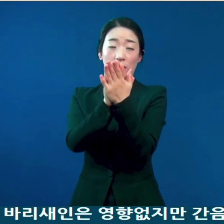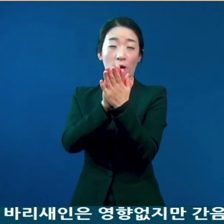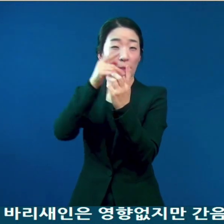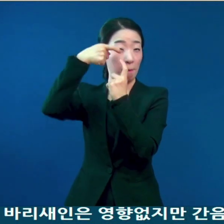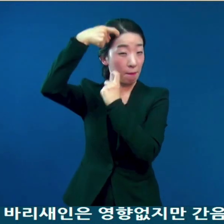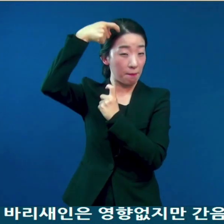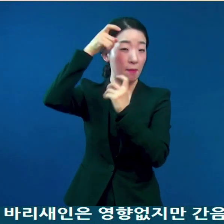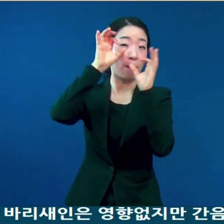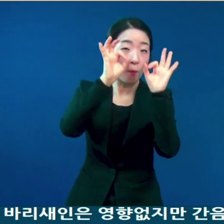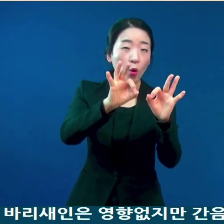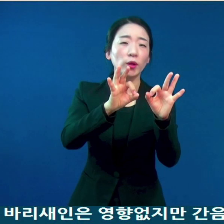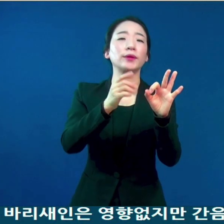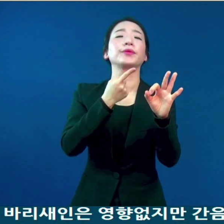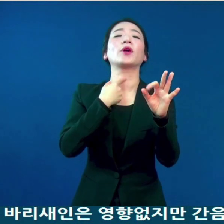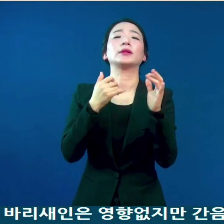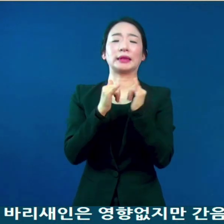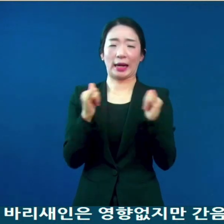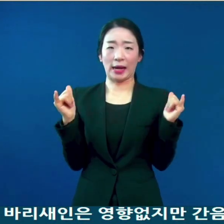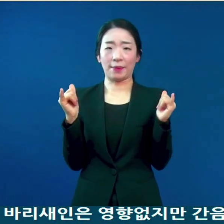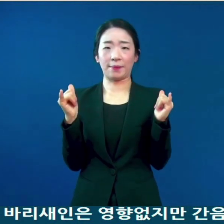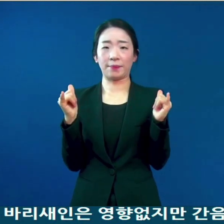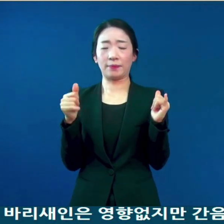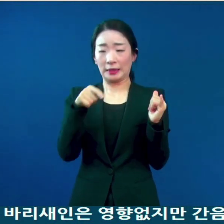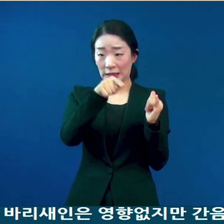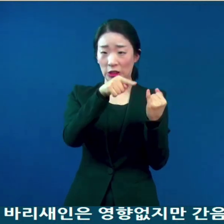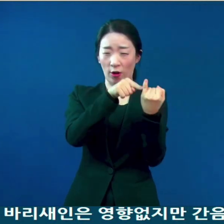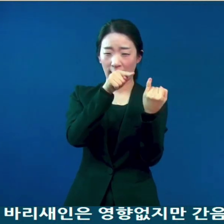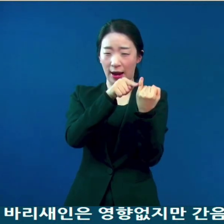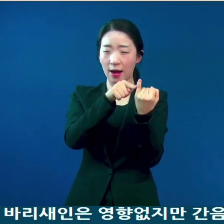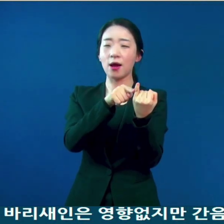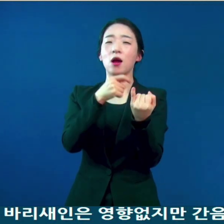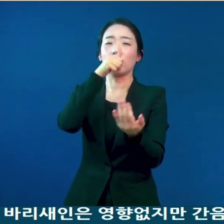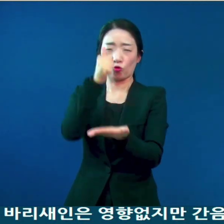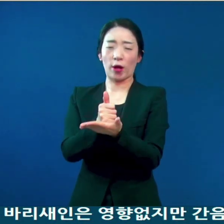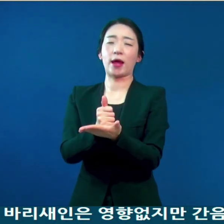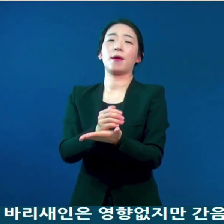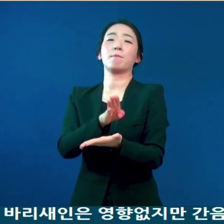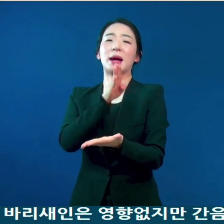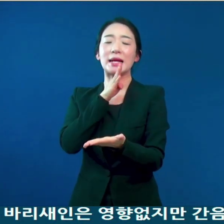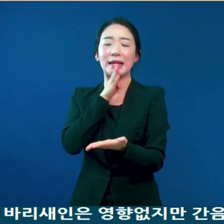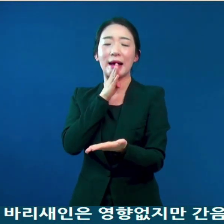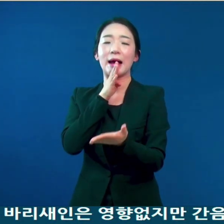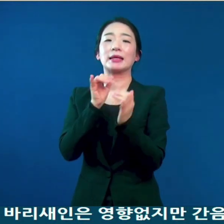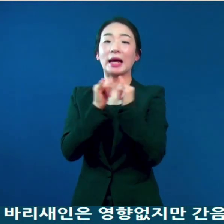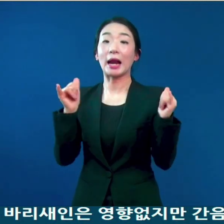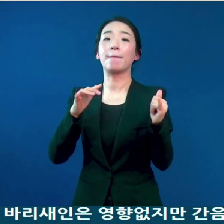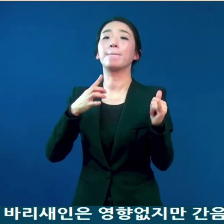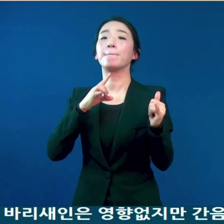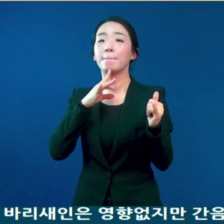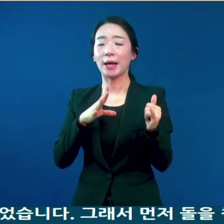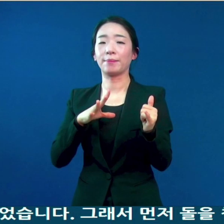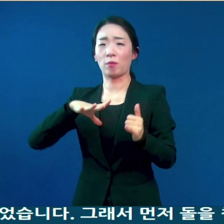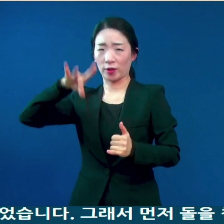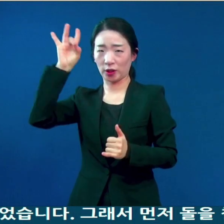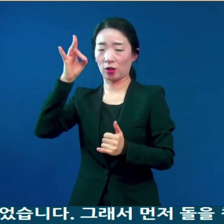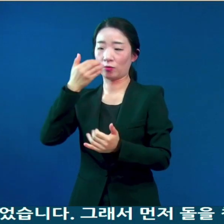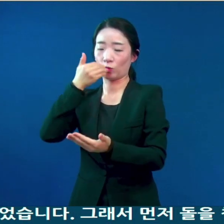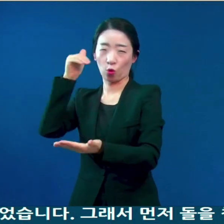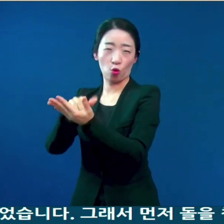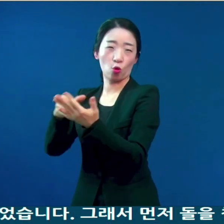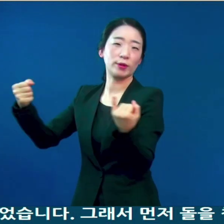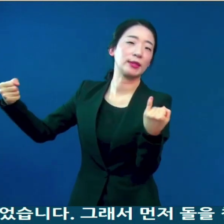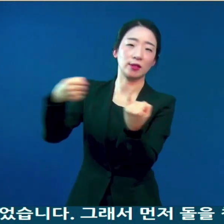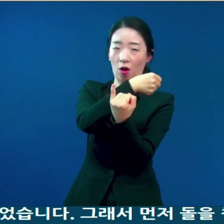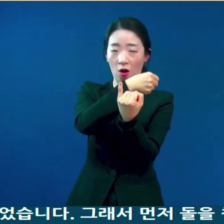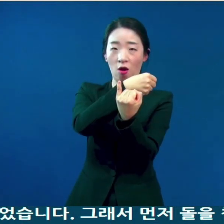걸고 이 여인은 잘못되었습니다 라고 확신할 수 있는 사람이 먼저 치라는 겁니다. 그런 자신 있는 사람 먼저 치라는 겁니다.